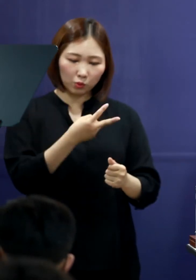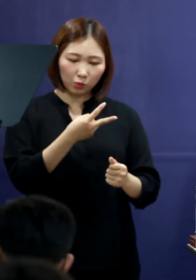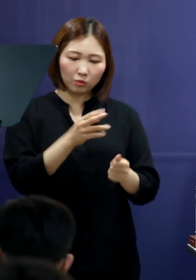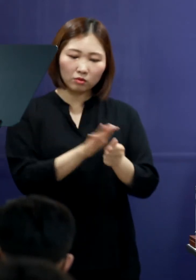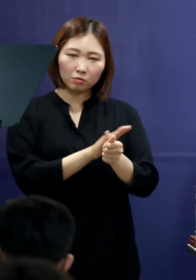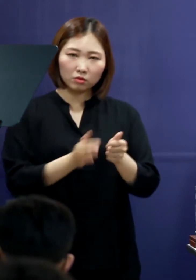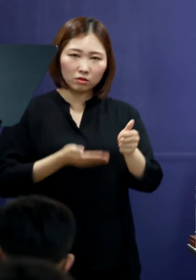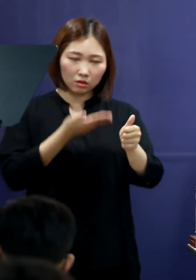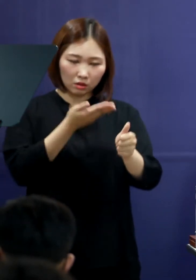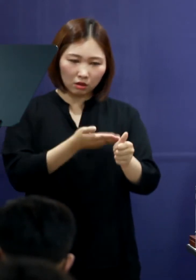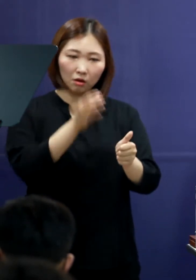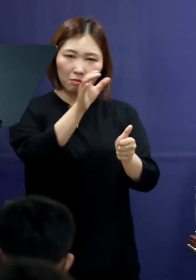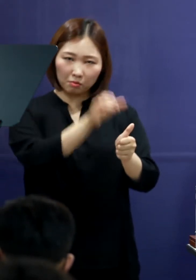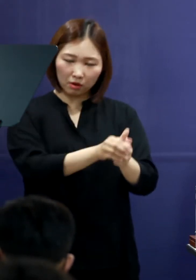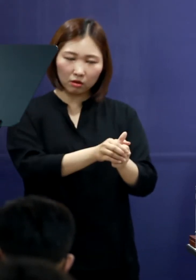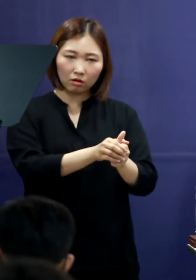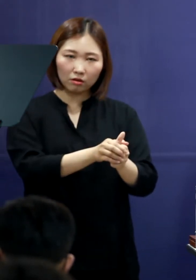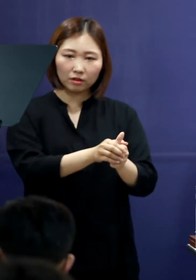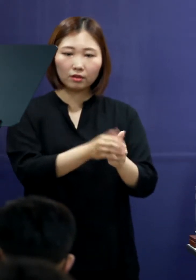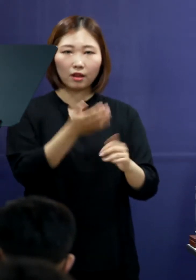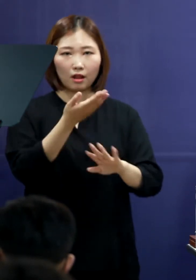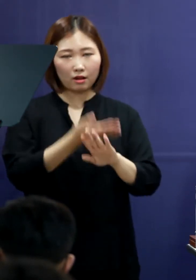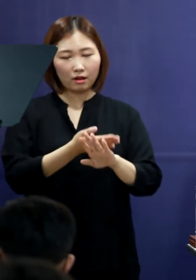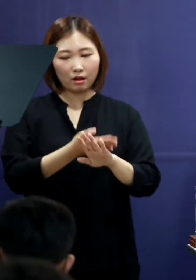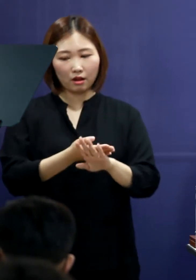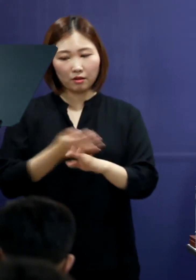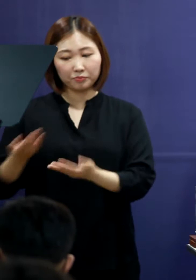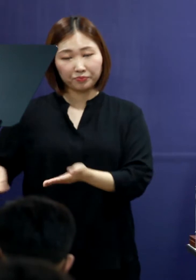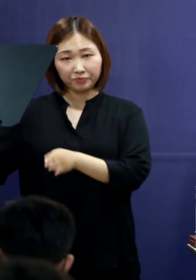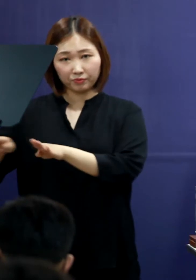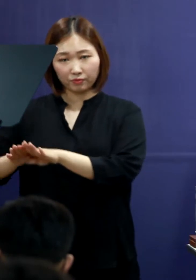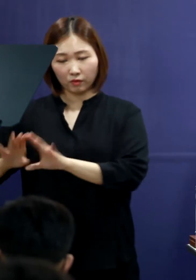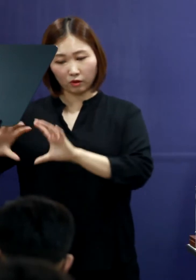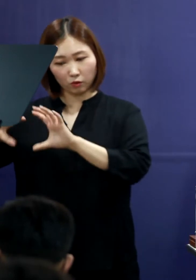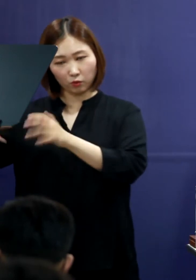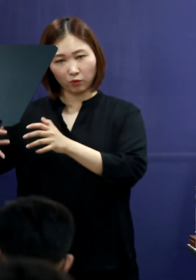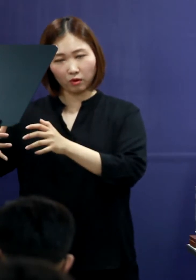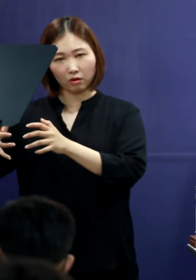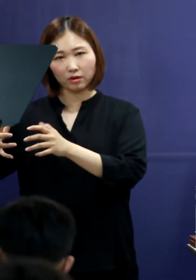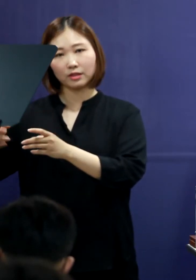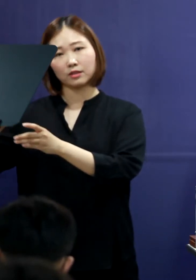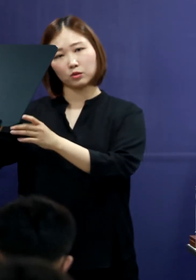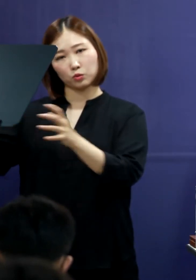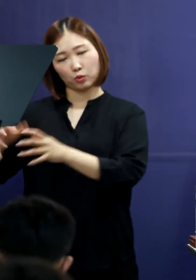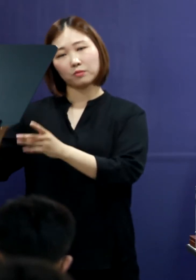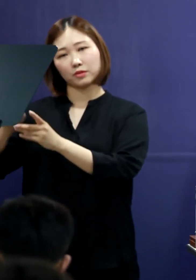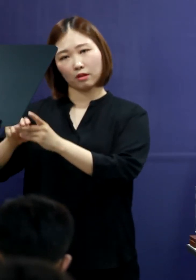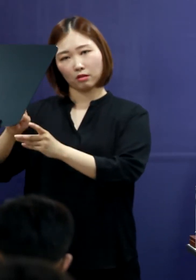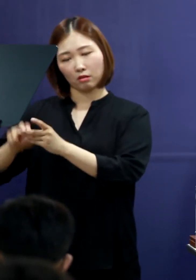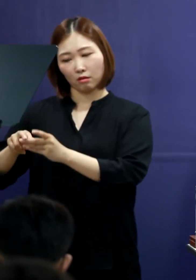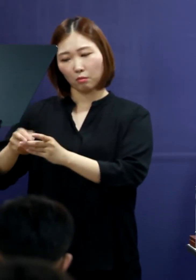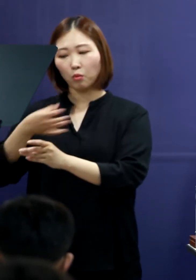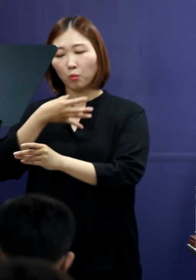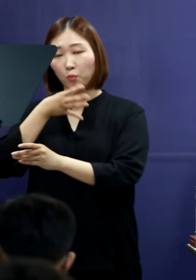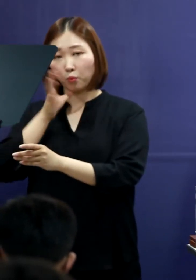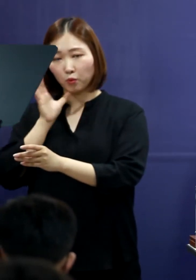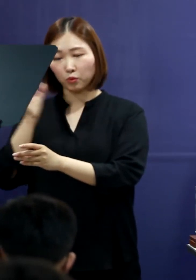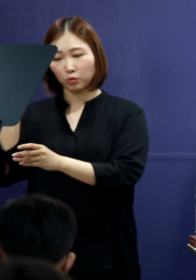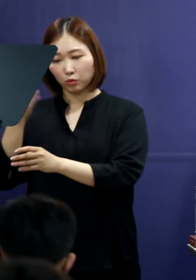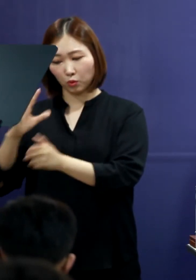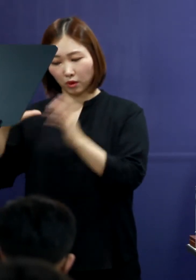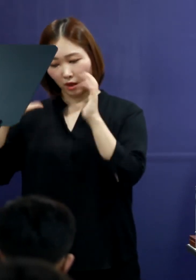것과는 달리 사회서비스원은 국공립 종합재가센터 그리고 보육시설, 양육시설 등을